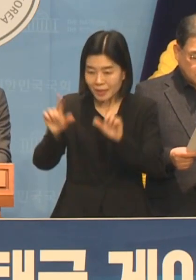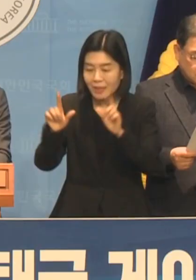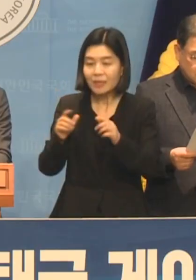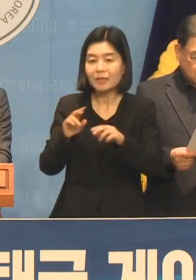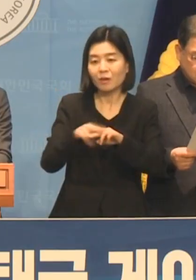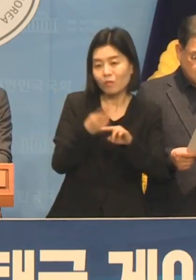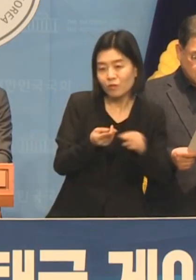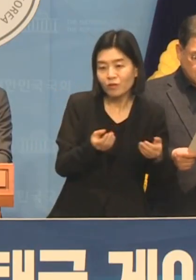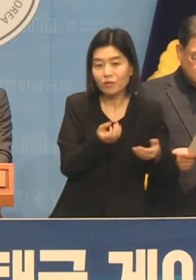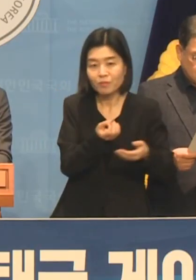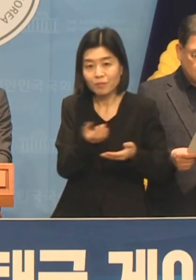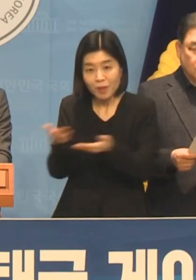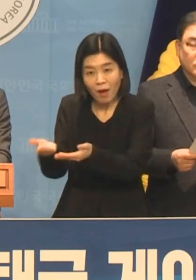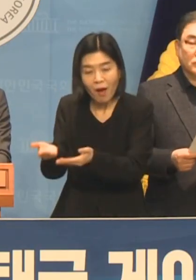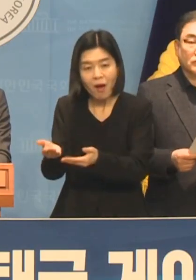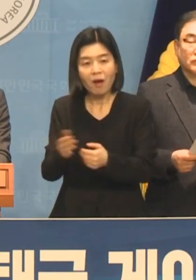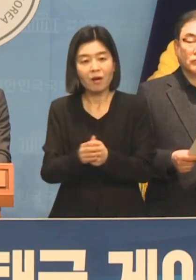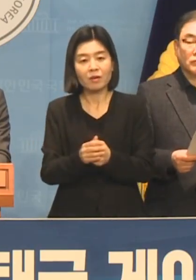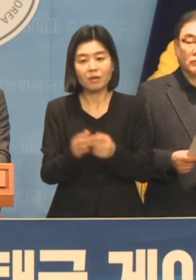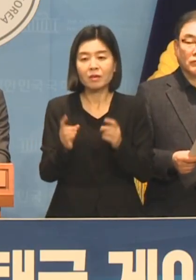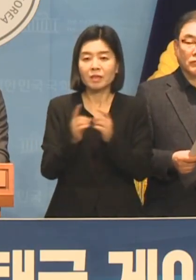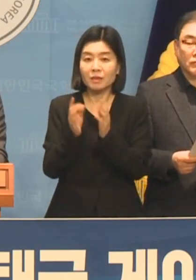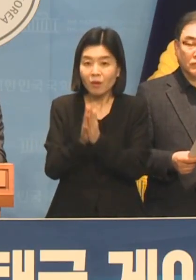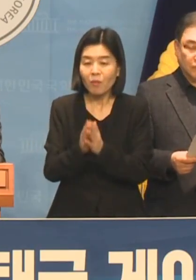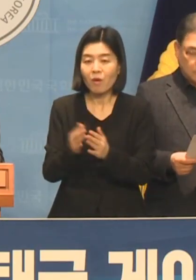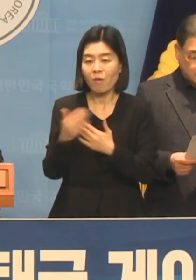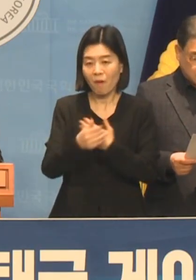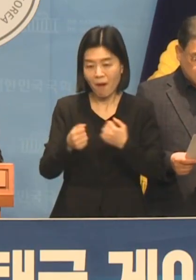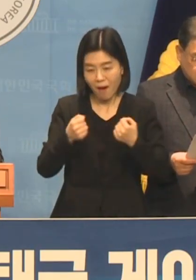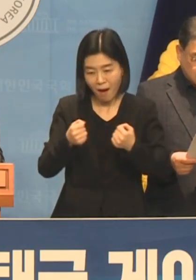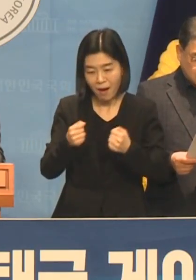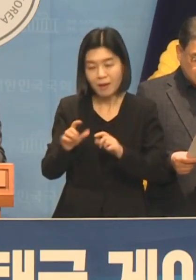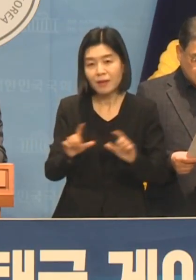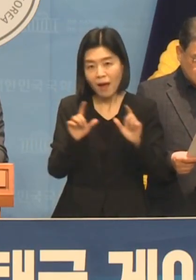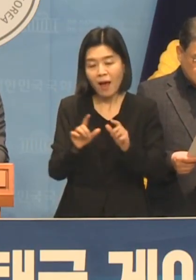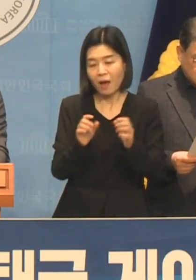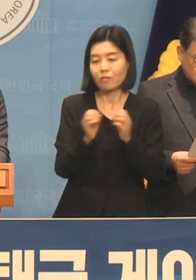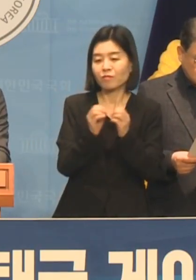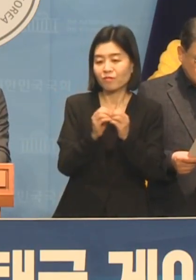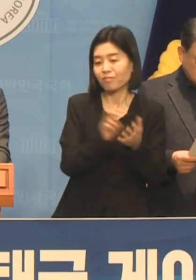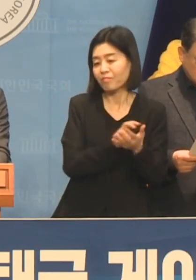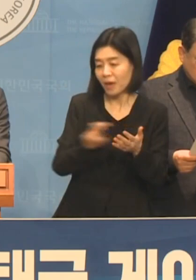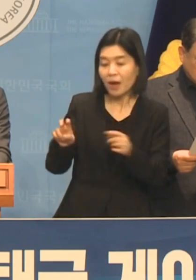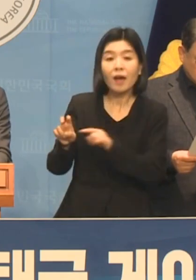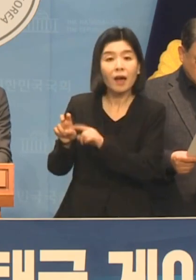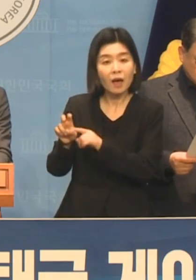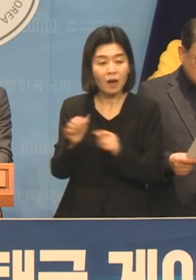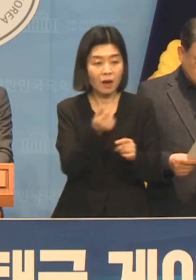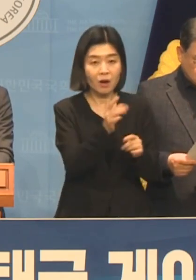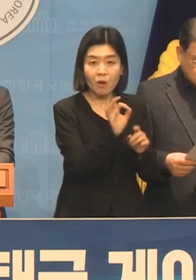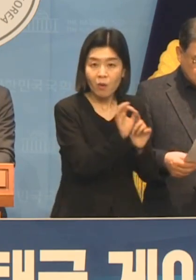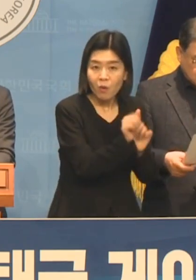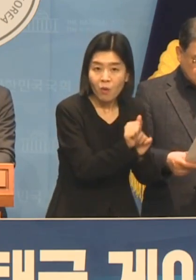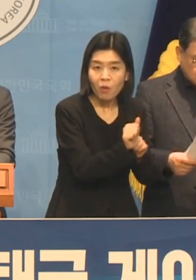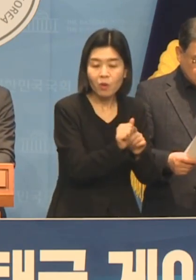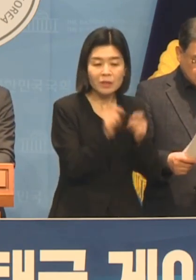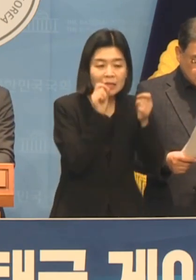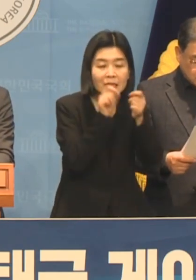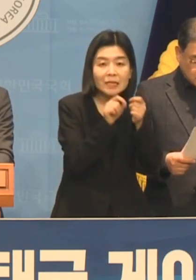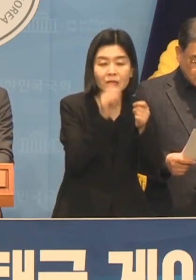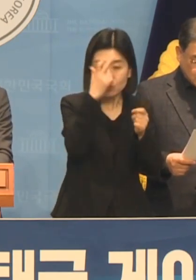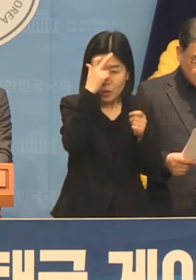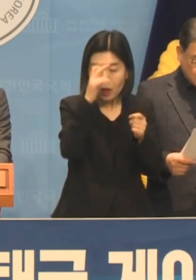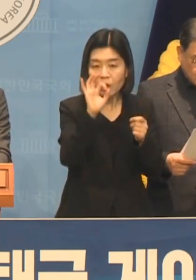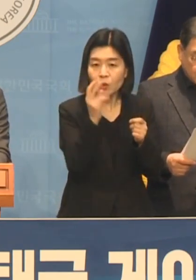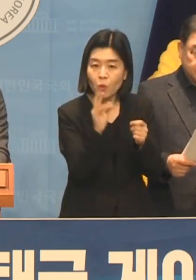직접 건강하게 잘 지내시기 바랍니다 라는 문자를 보내기도 했습니다. 또한 홍 시장은 측근인